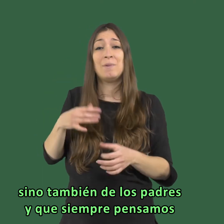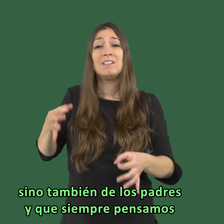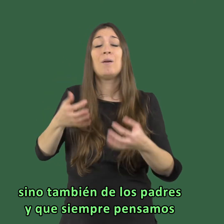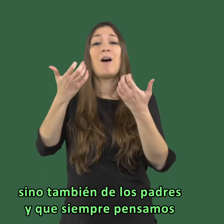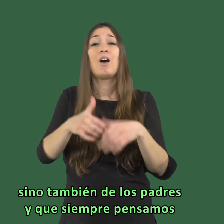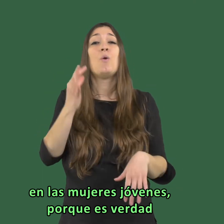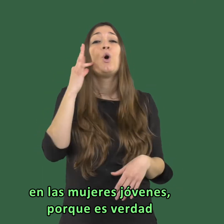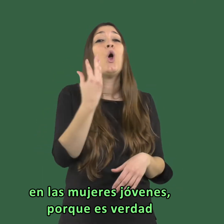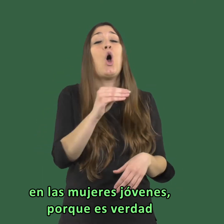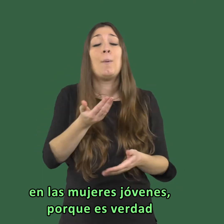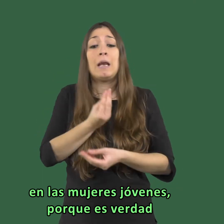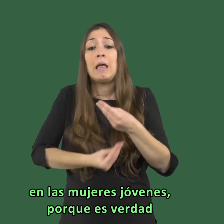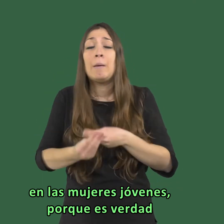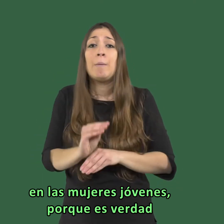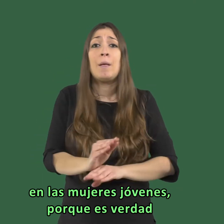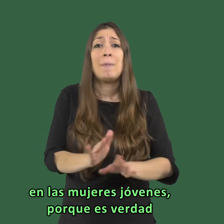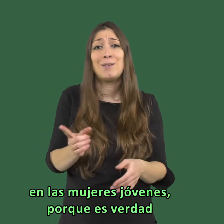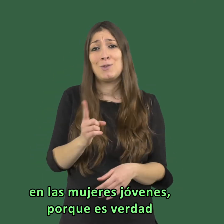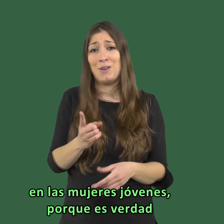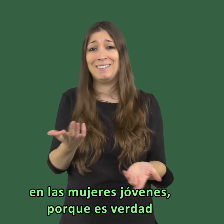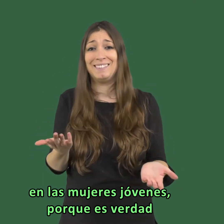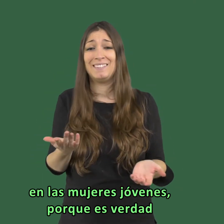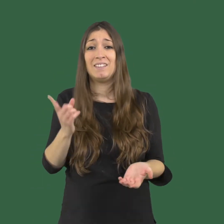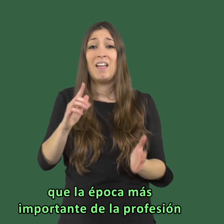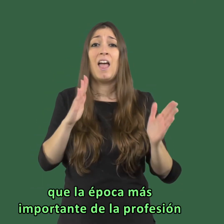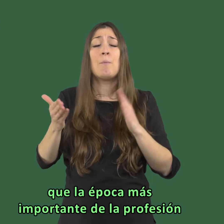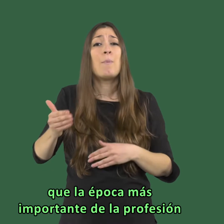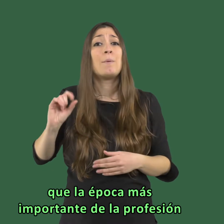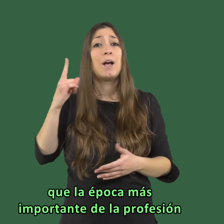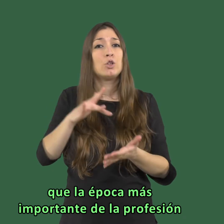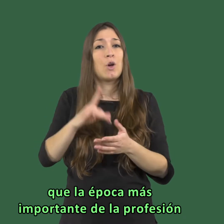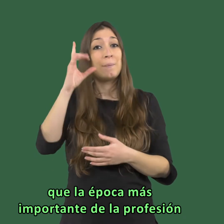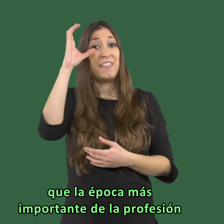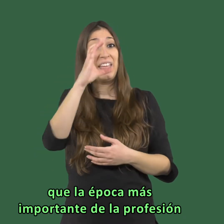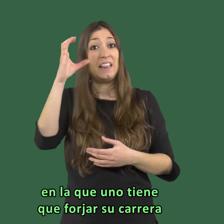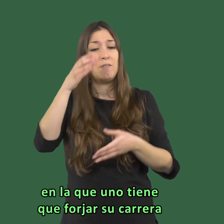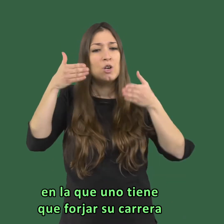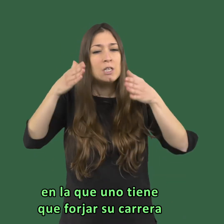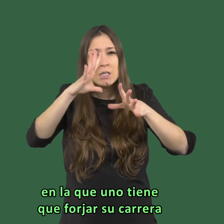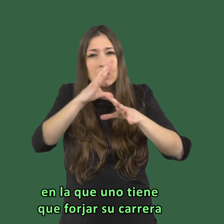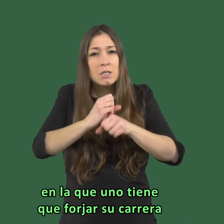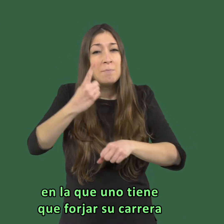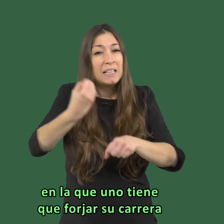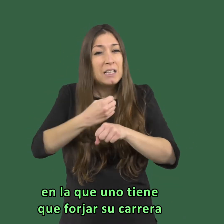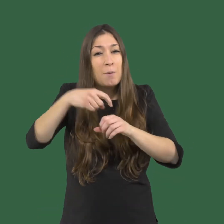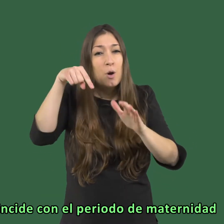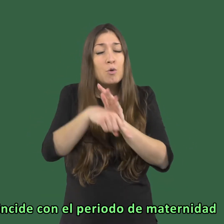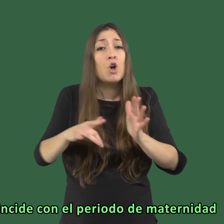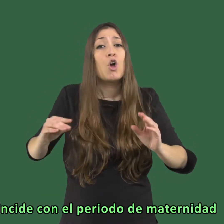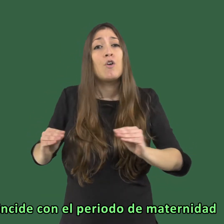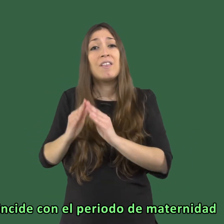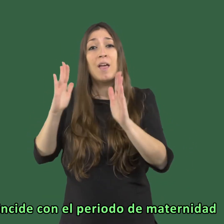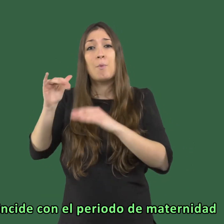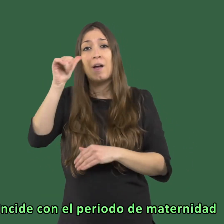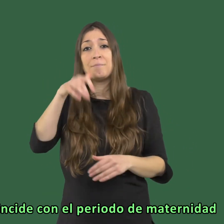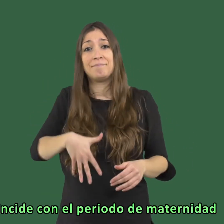Que siempre pensamos en las mujeres jóvenes porque claro, es verdad que la época más importante de la profesión en la que uno tiene que forjar su carrera coincide